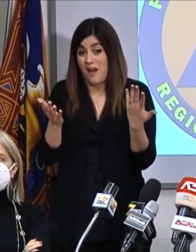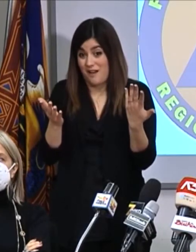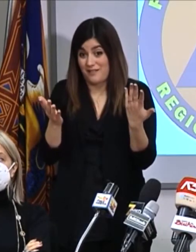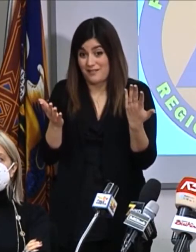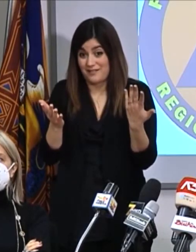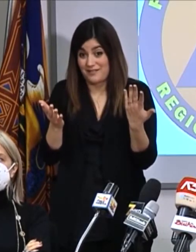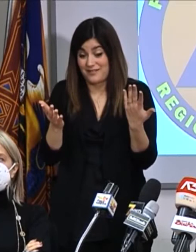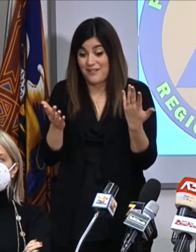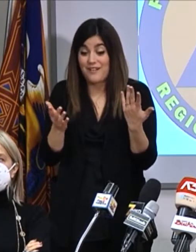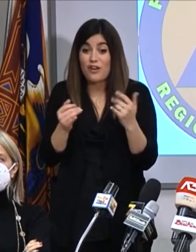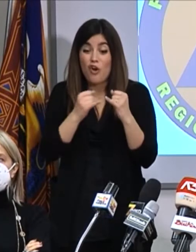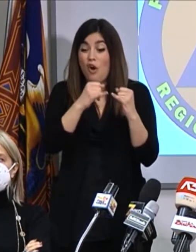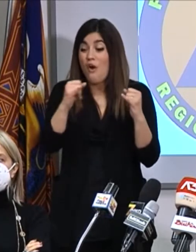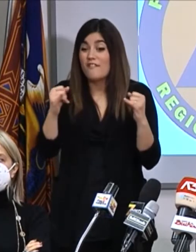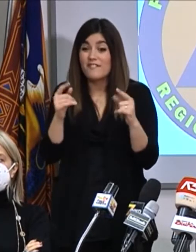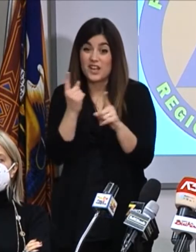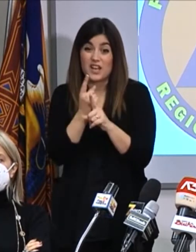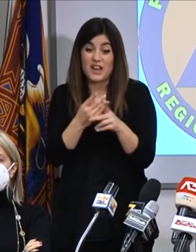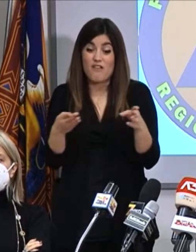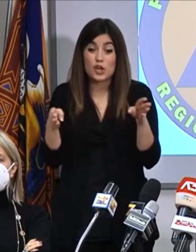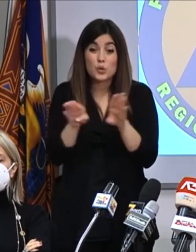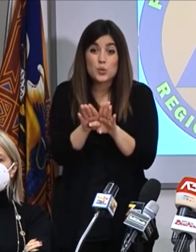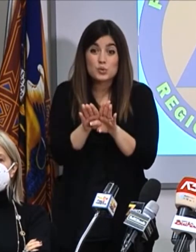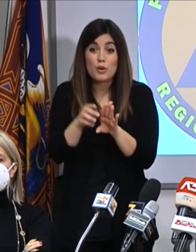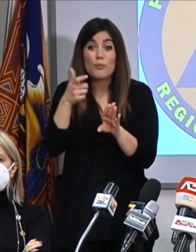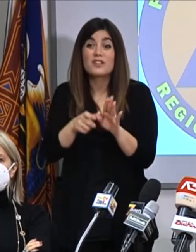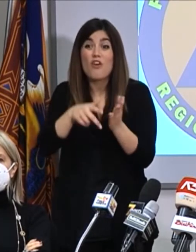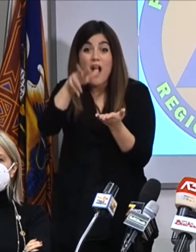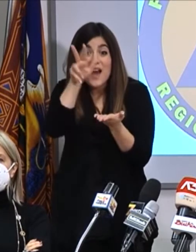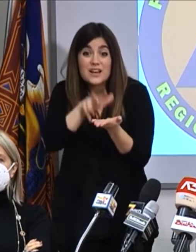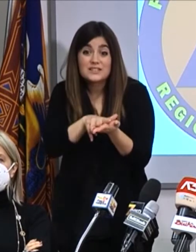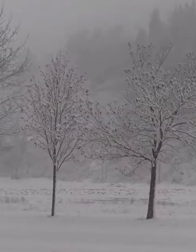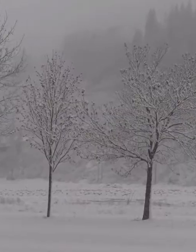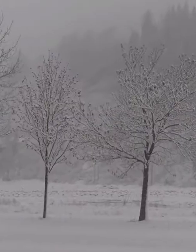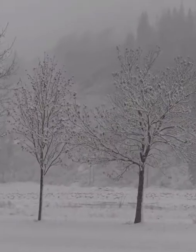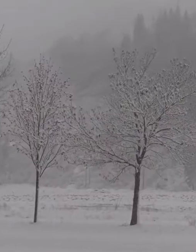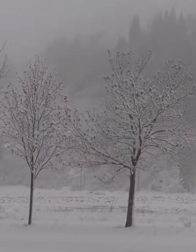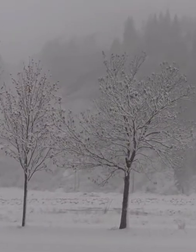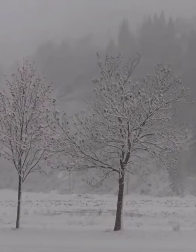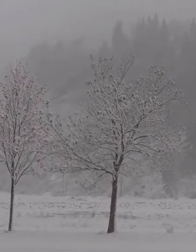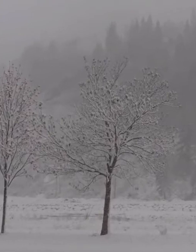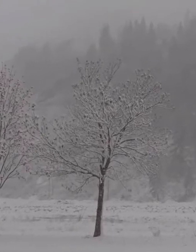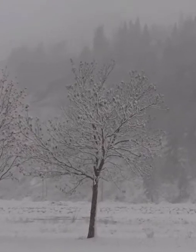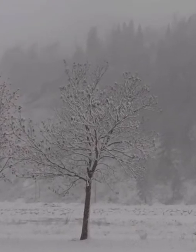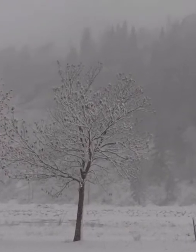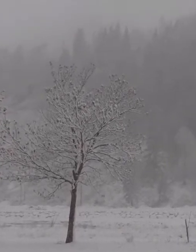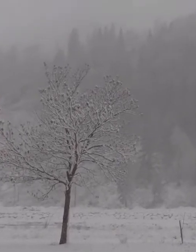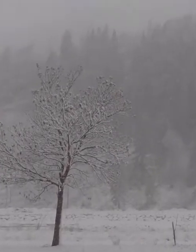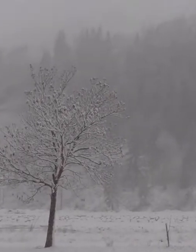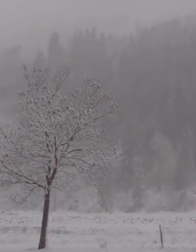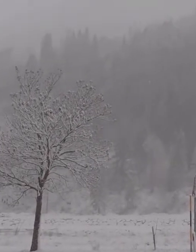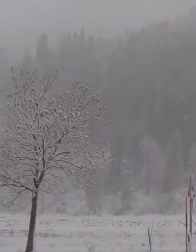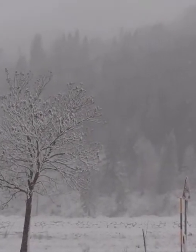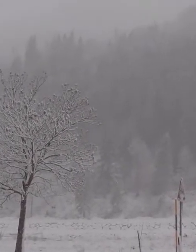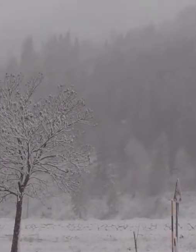la chiusura del confine è una garanzia decisamente no e in relazione all'allerta meteo rossa diramata oggi dalla